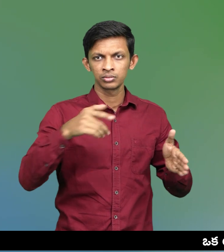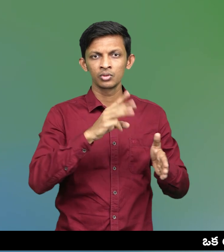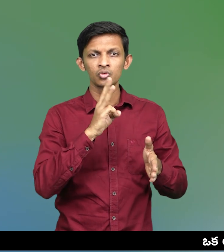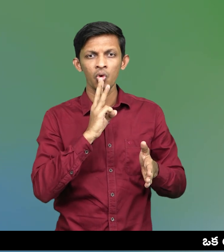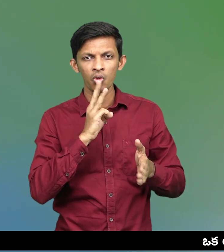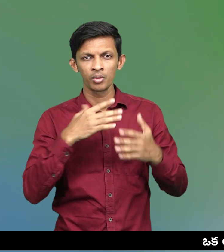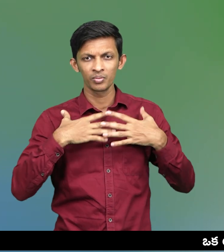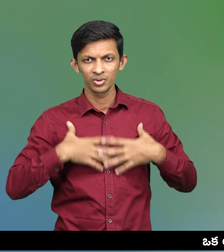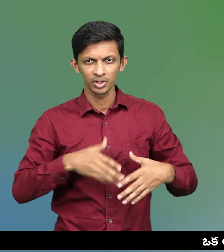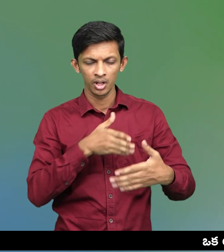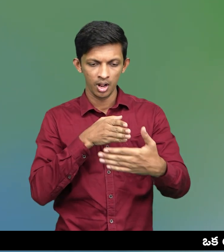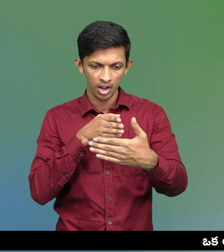ద్వారా